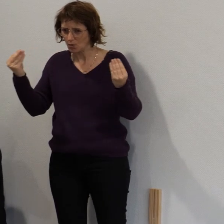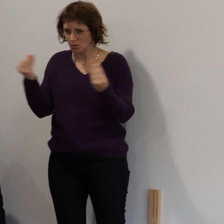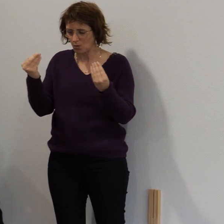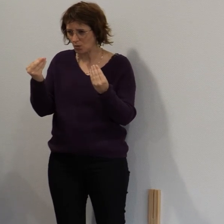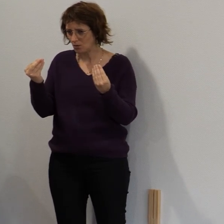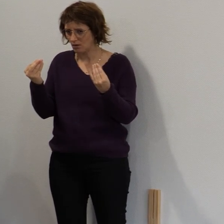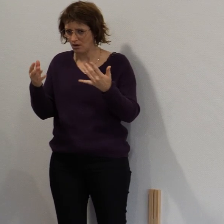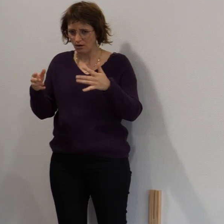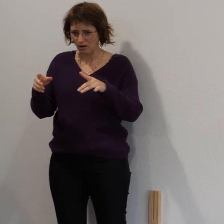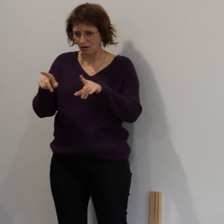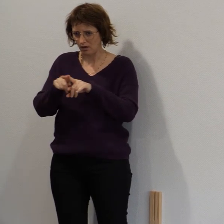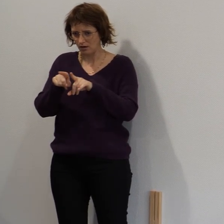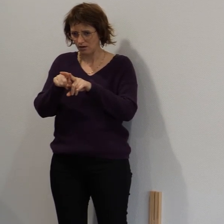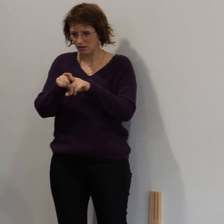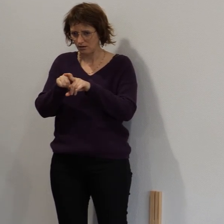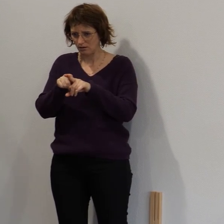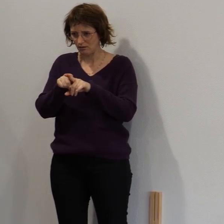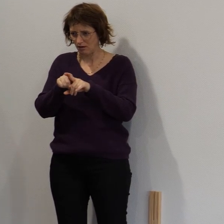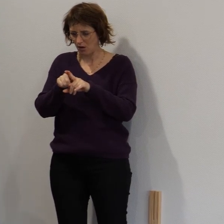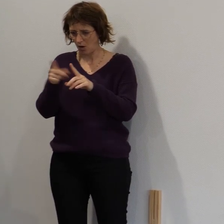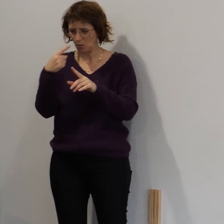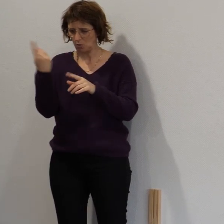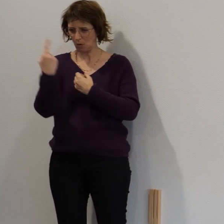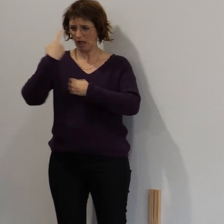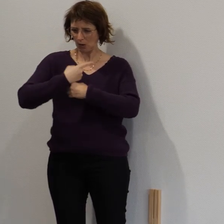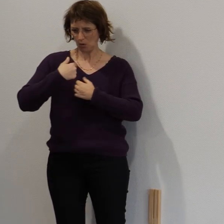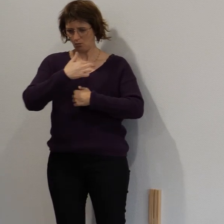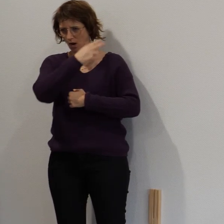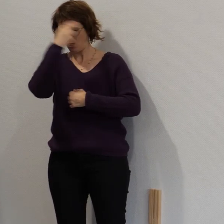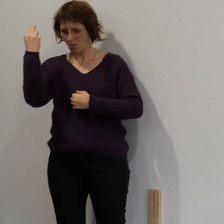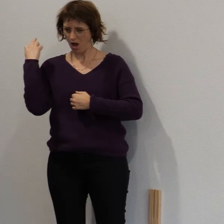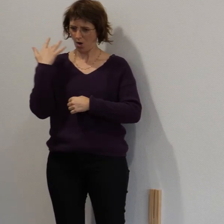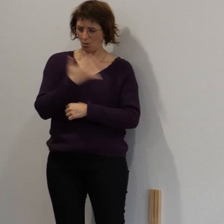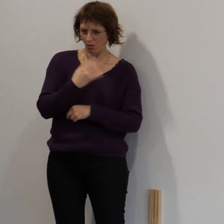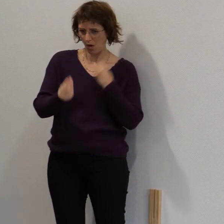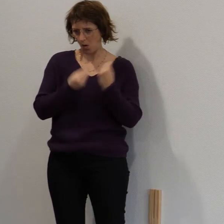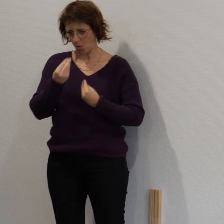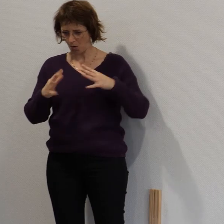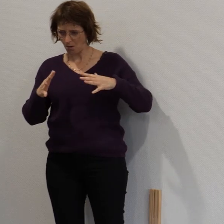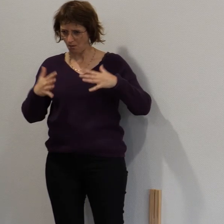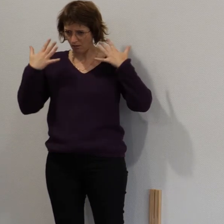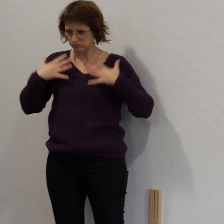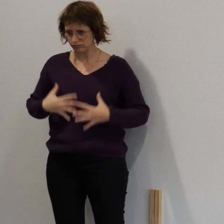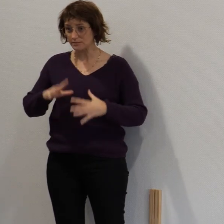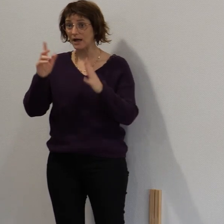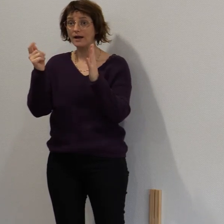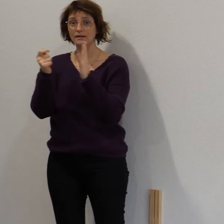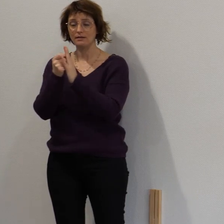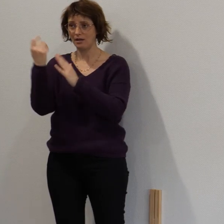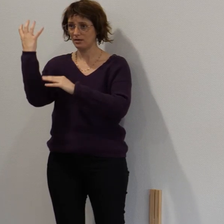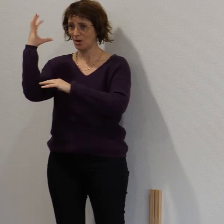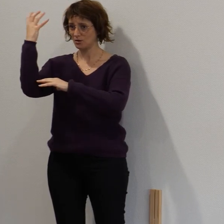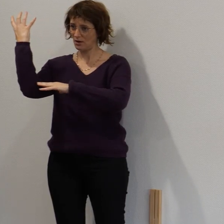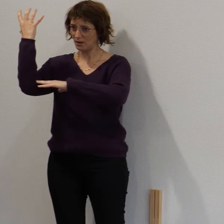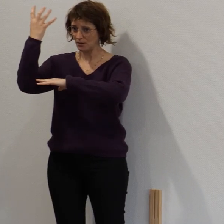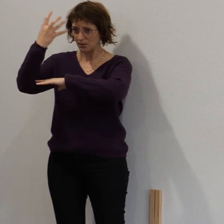où qu'on ne ferait pas de ma couleur, de mon allure, à l'heure où le soleil décline, guidé